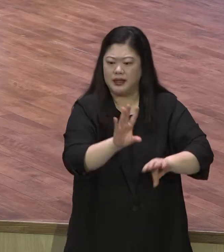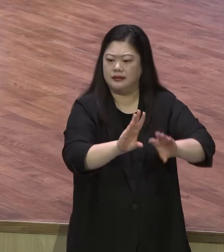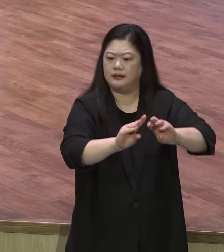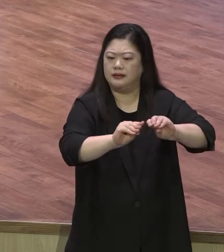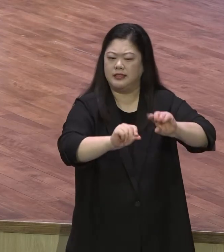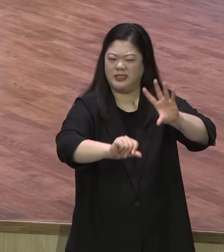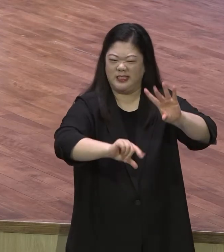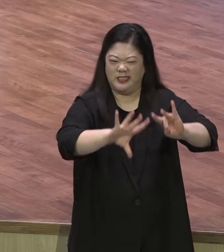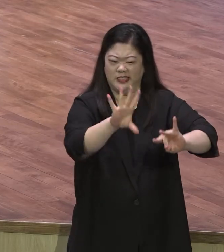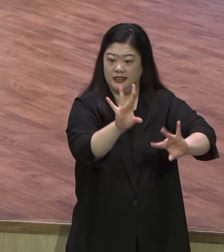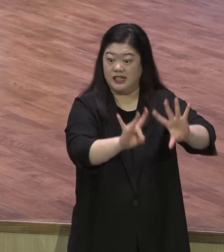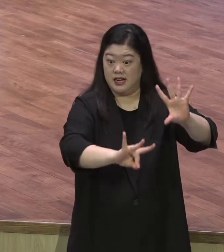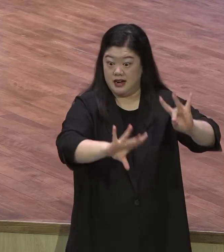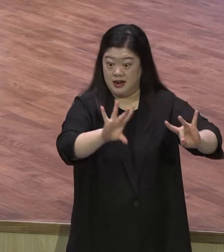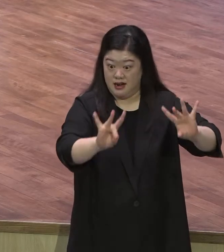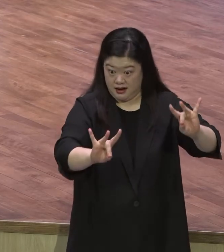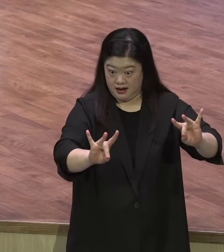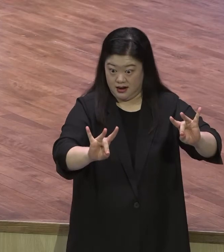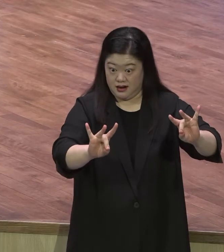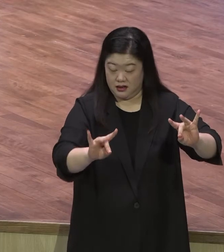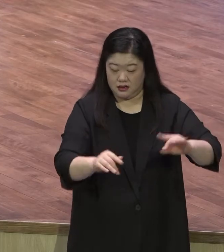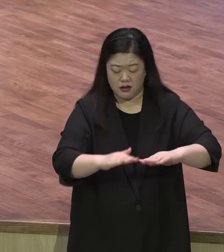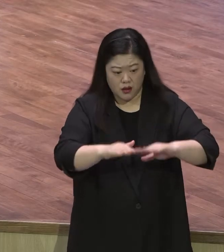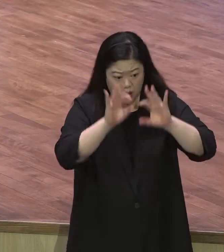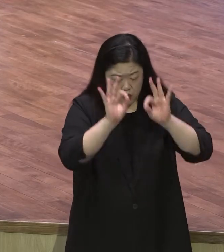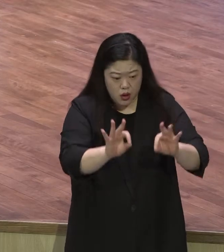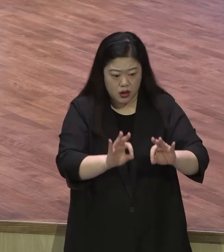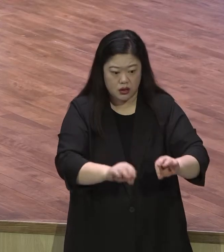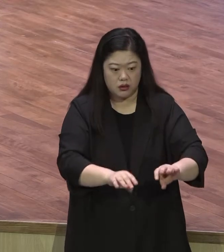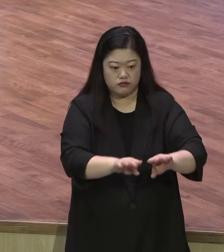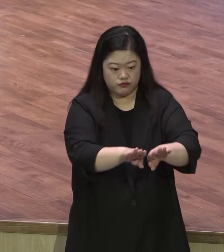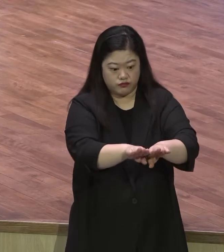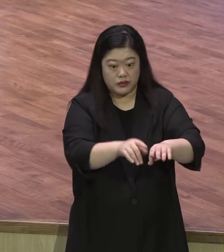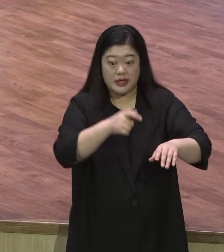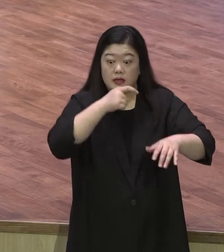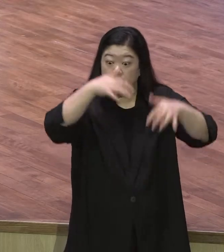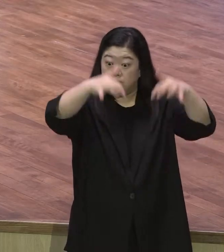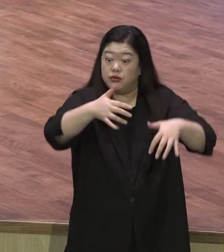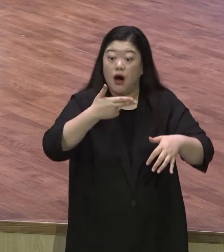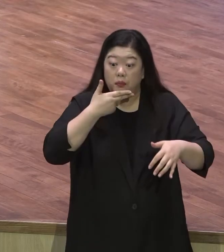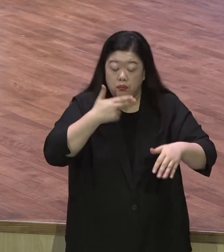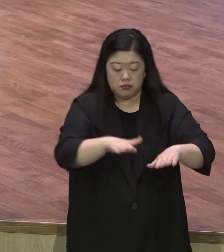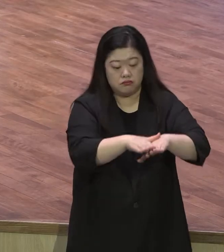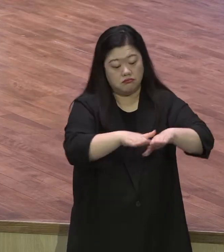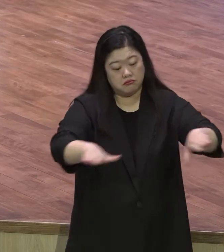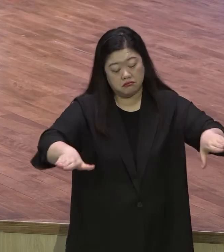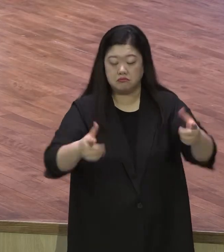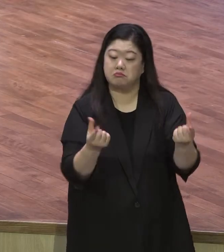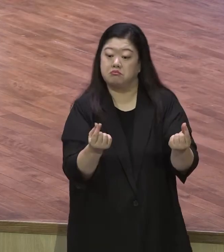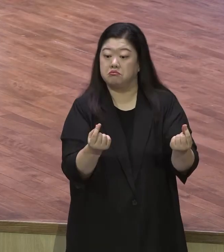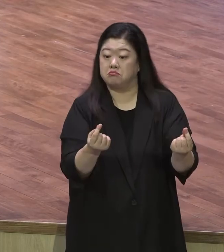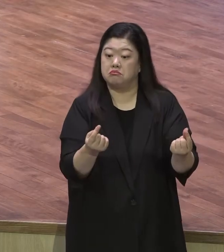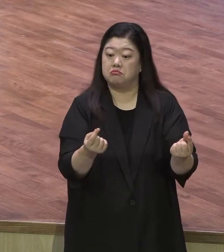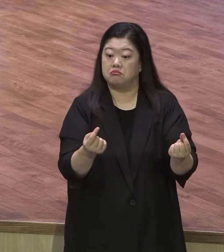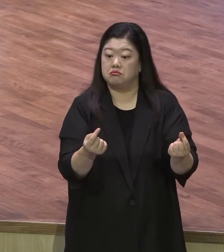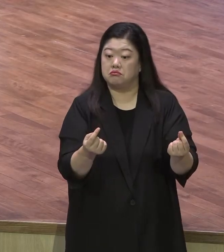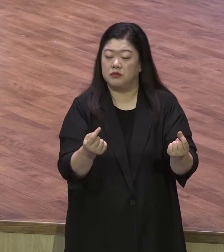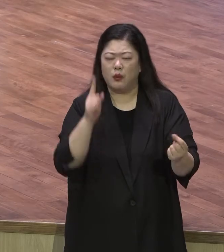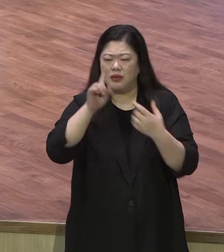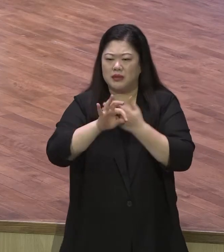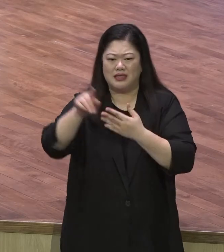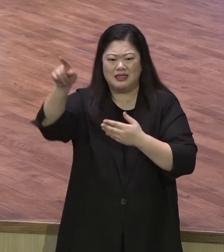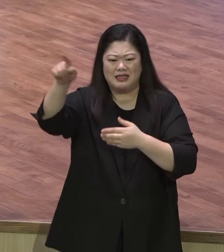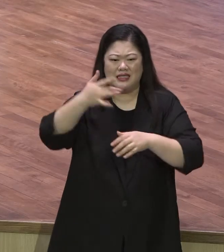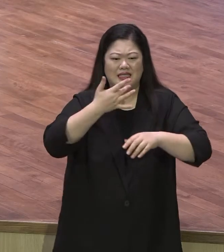같은데 진흙이야. 땅같아. 맨 땅같아. 비가 오지 않으면 그냥 평상시와 똑같아. 똑같아. 사막이기